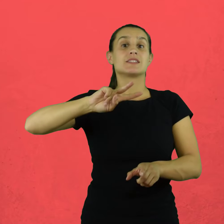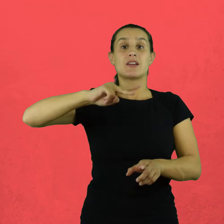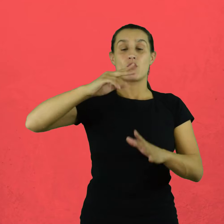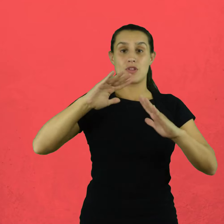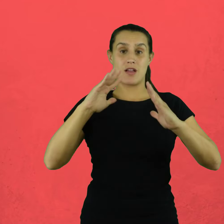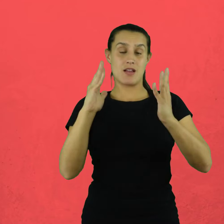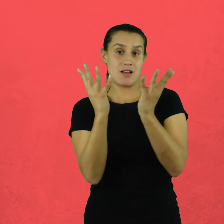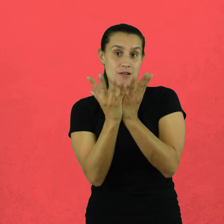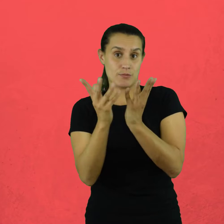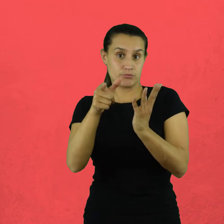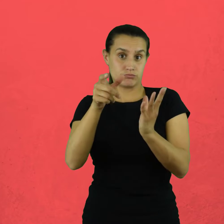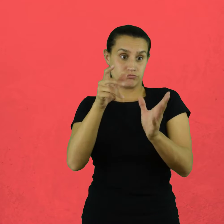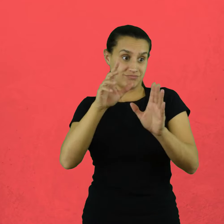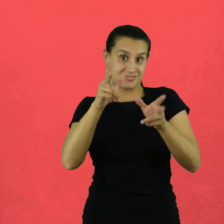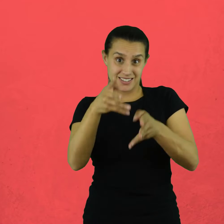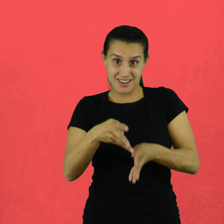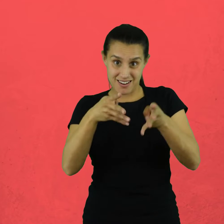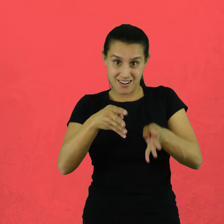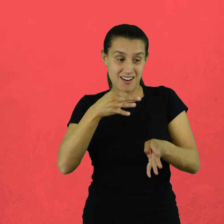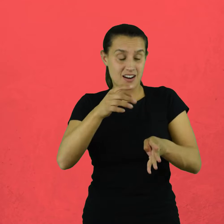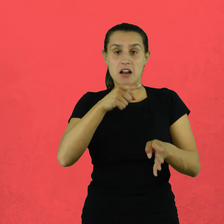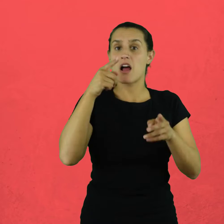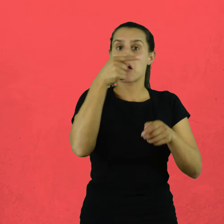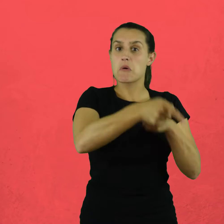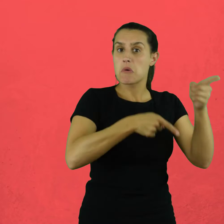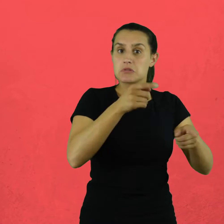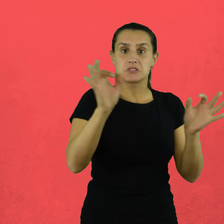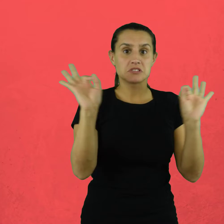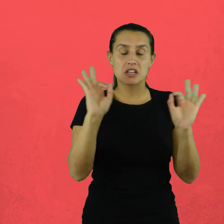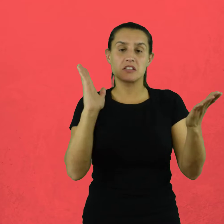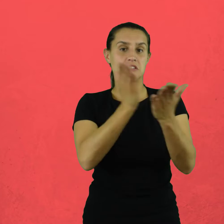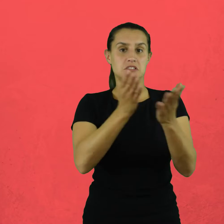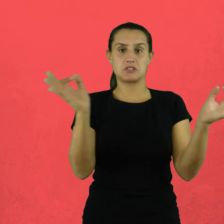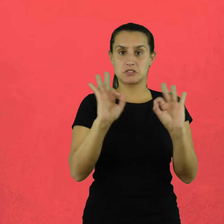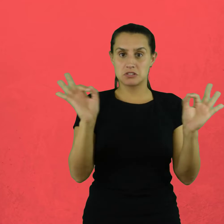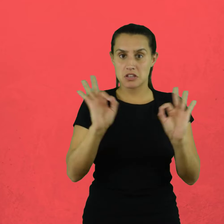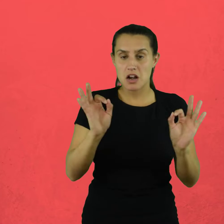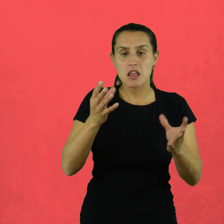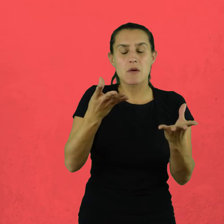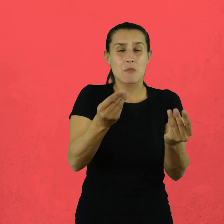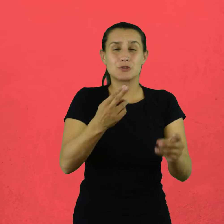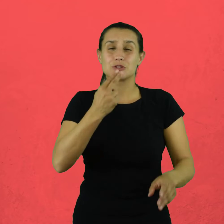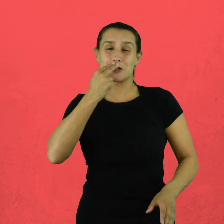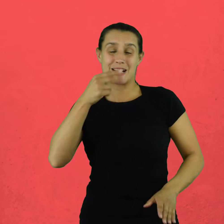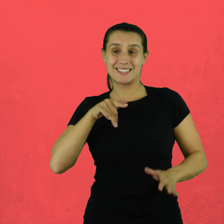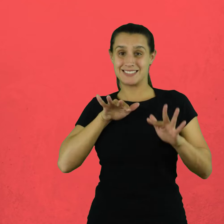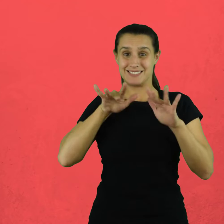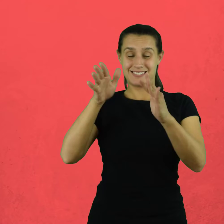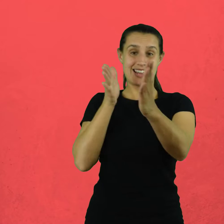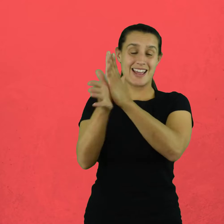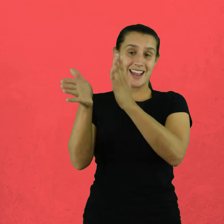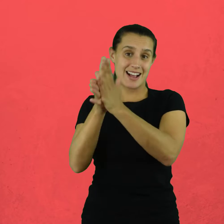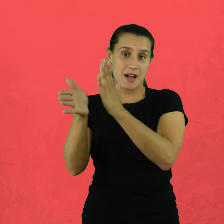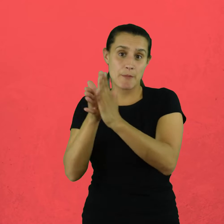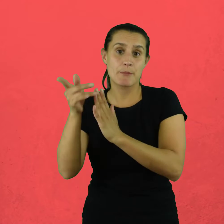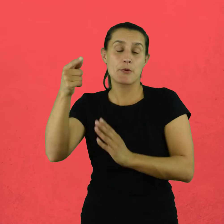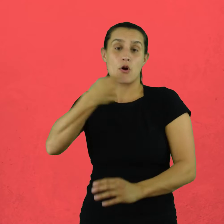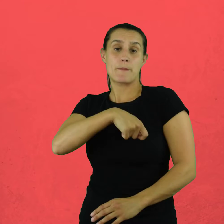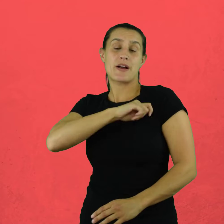Guerra fueron acusados ni condenados. El número de los nazis que lograron escapar a España, América del Sur en algunos casos